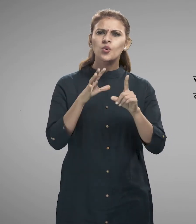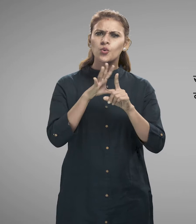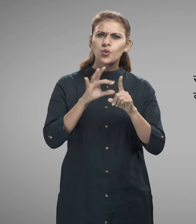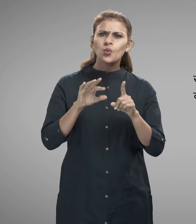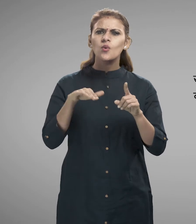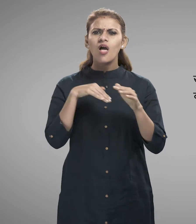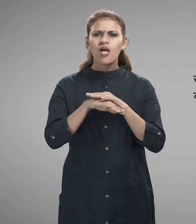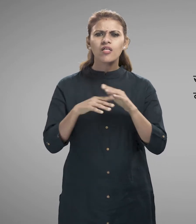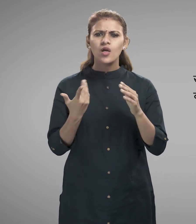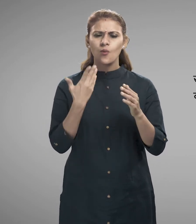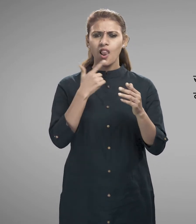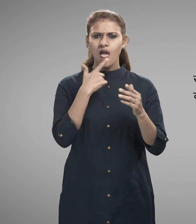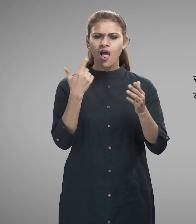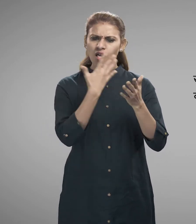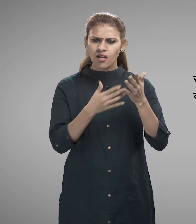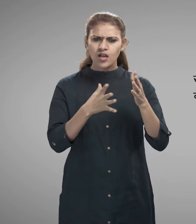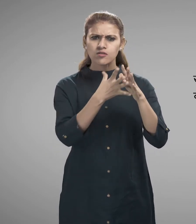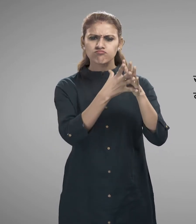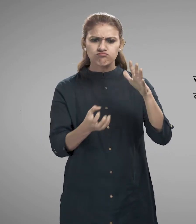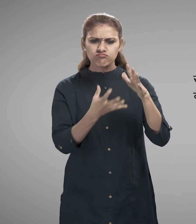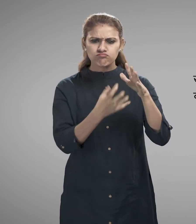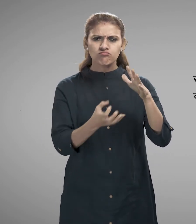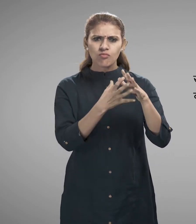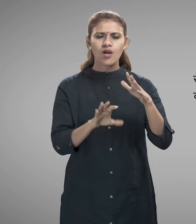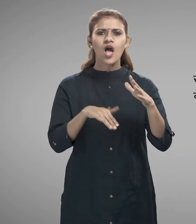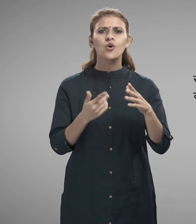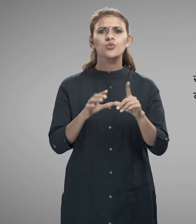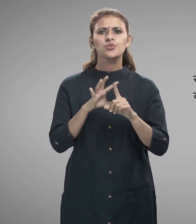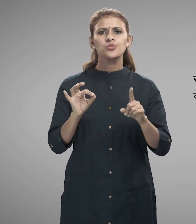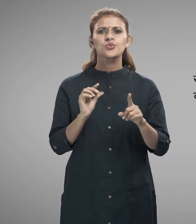मासिक धर्म के दौरान हम खून को सोखने के लिए क्या इस्तेमाल कर सकते हैं?